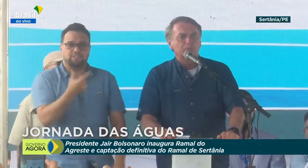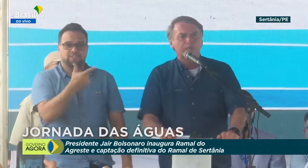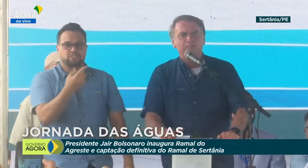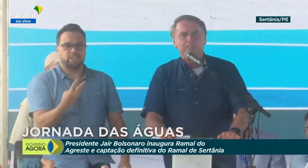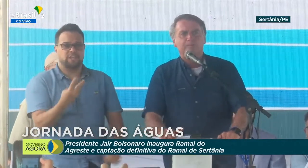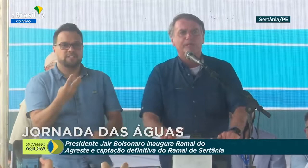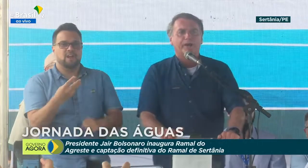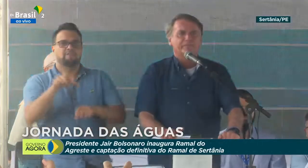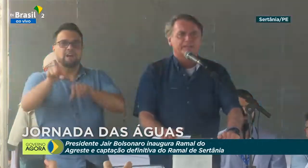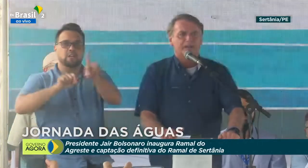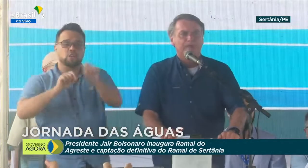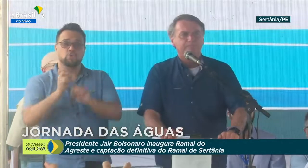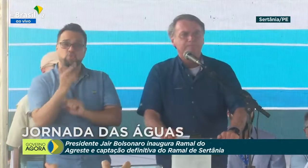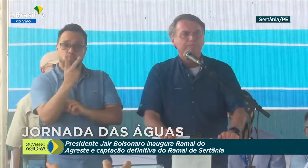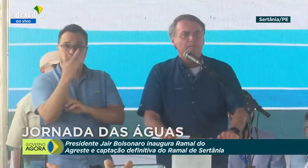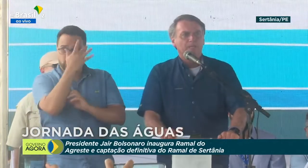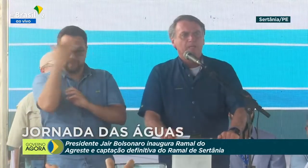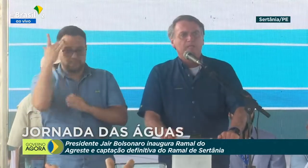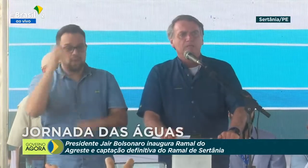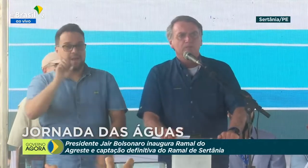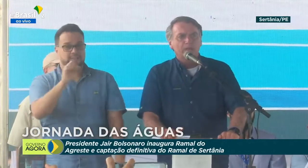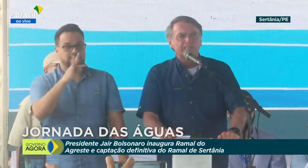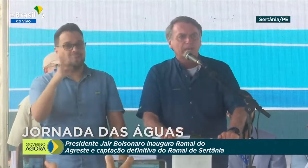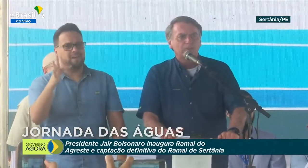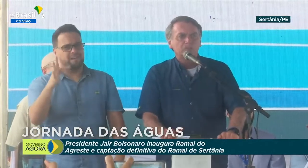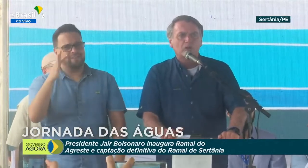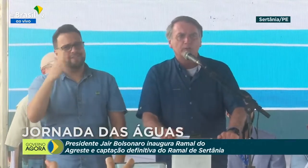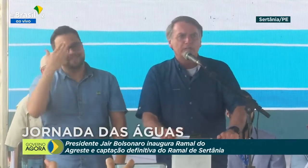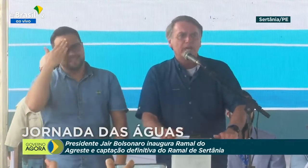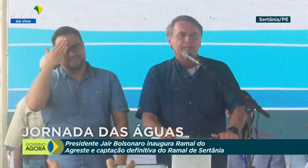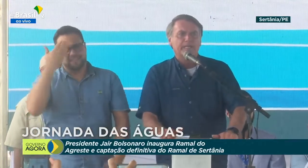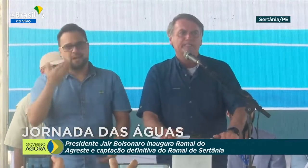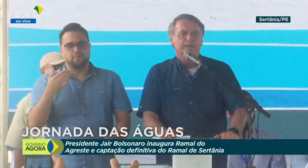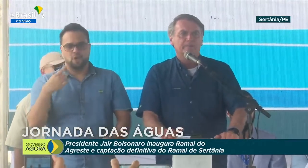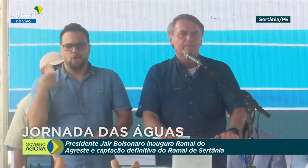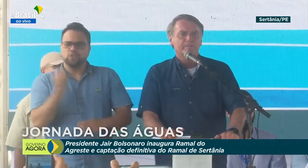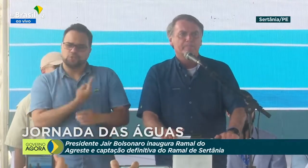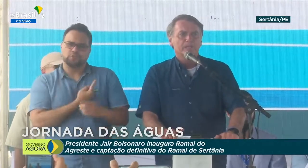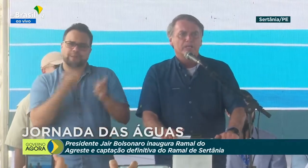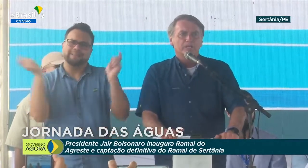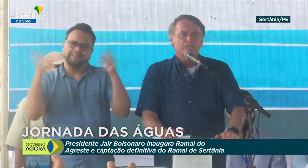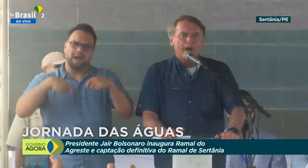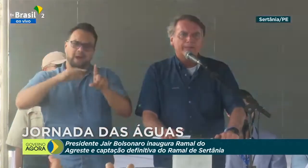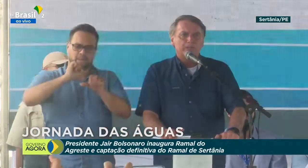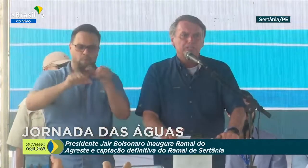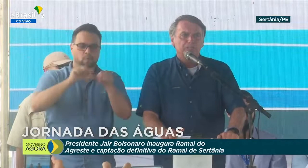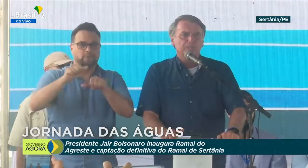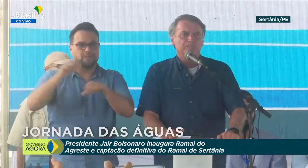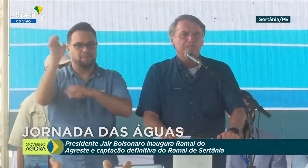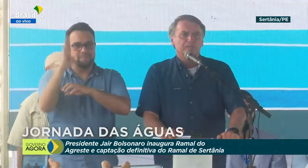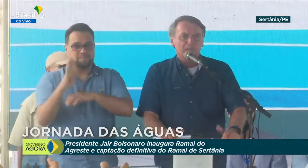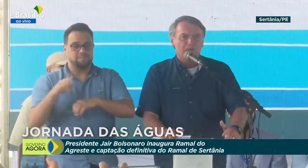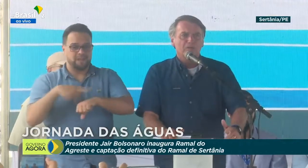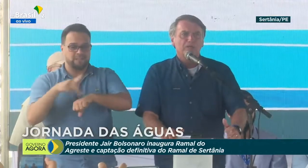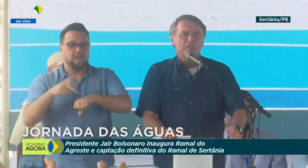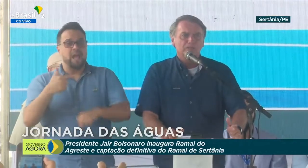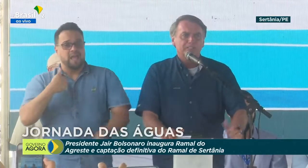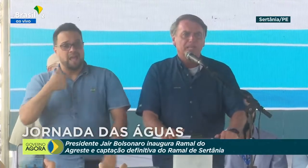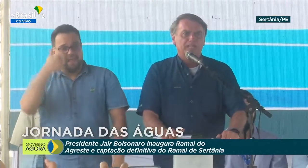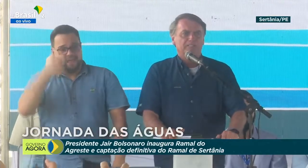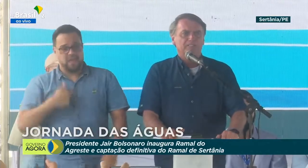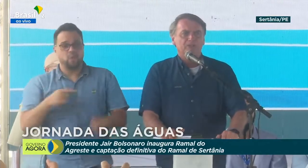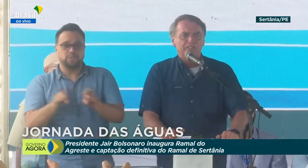para o Supremo Tribunal Federal. Nós temos como mudar essa nação. Nós, eu digo, eu